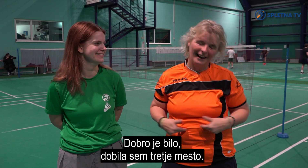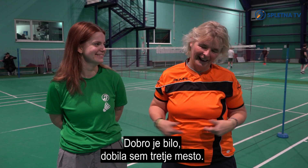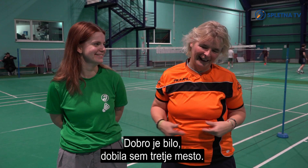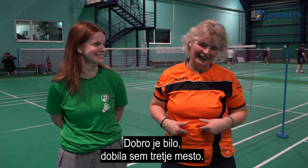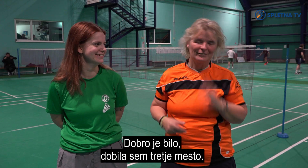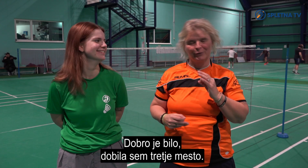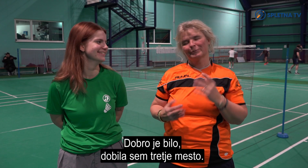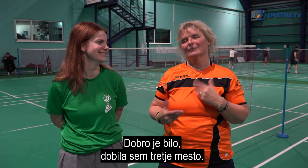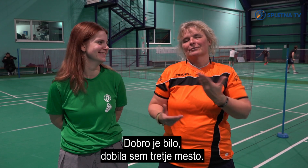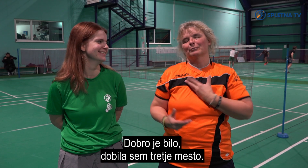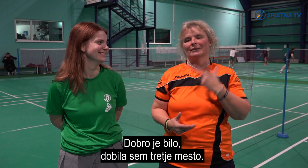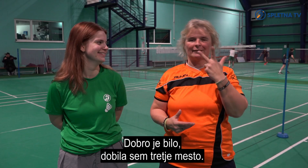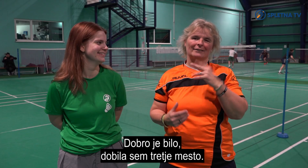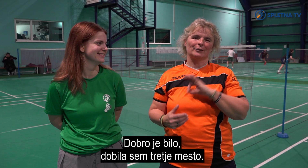Dobro je bilo. Dobila sem 3. mesto.